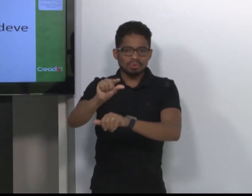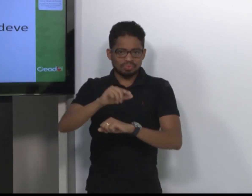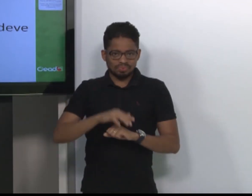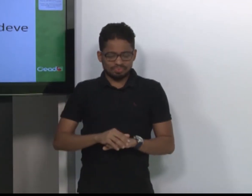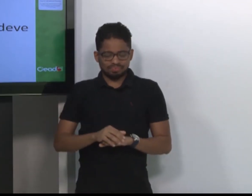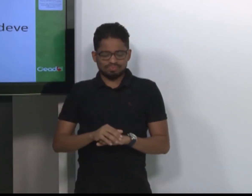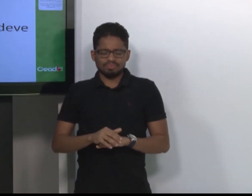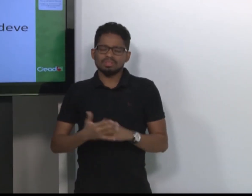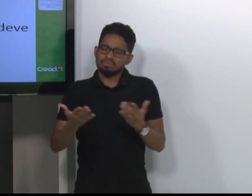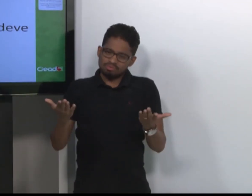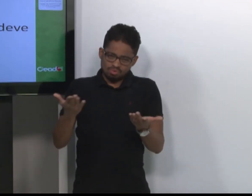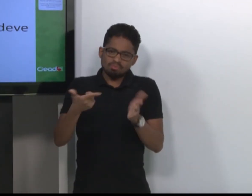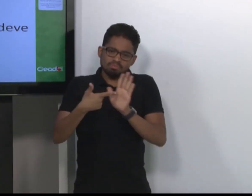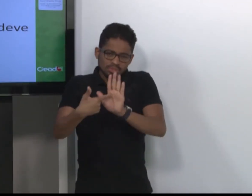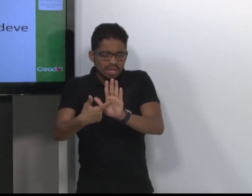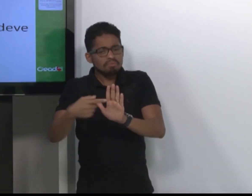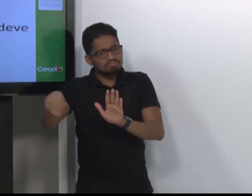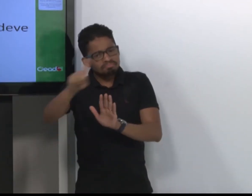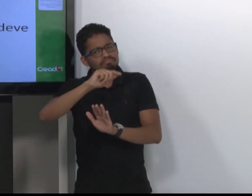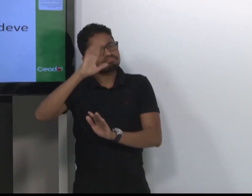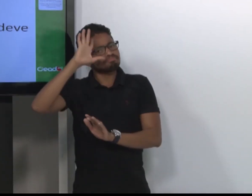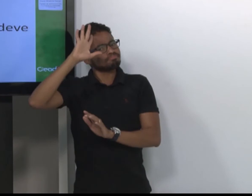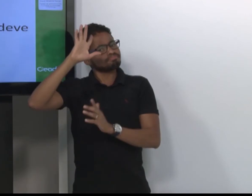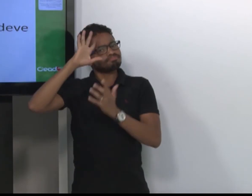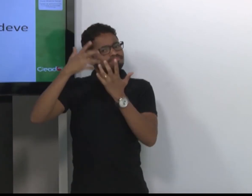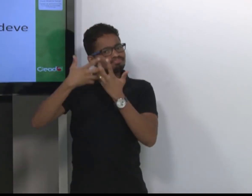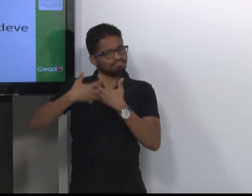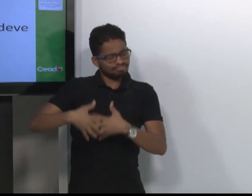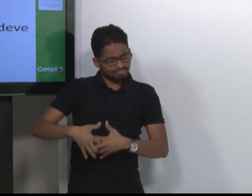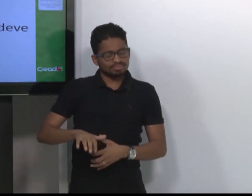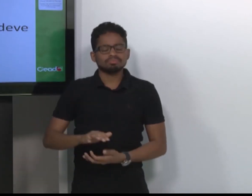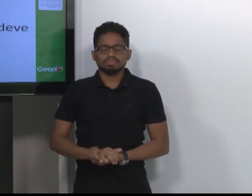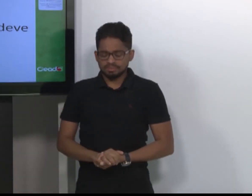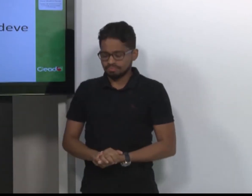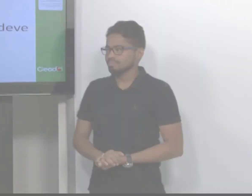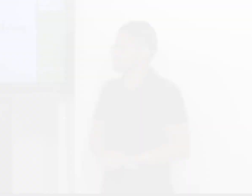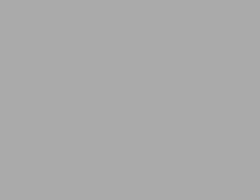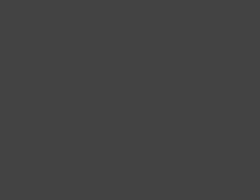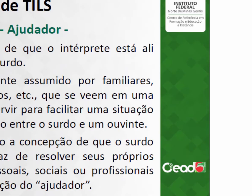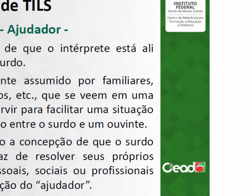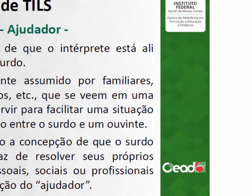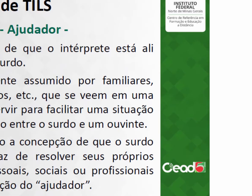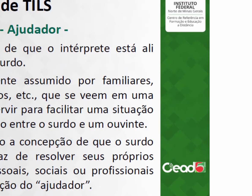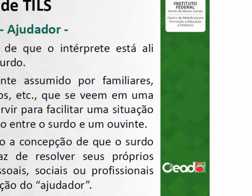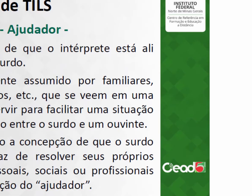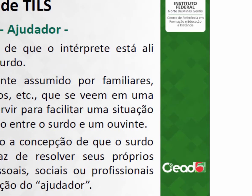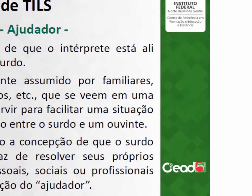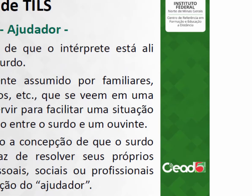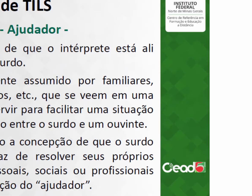e modificações nesses modelos. Então, vamos refletir sobre os mesmos.